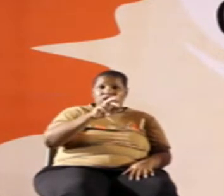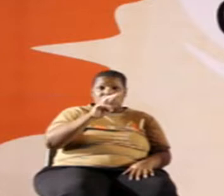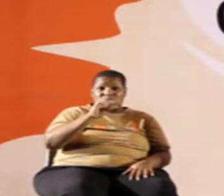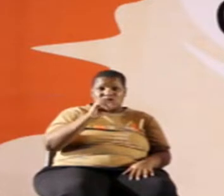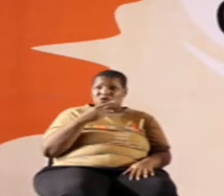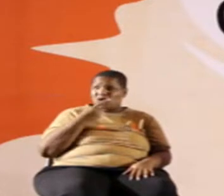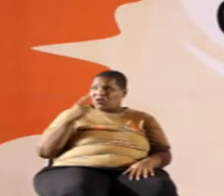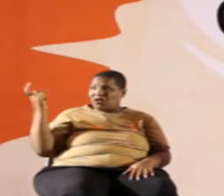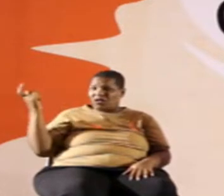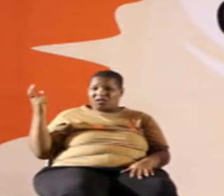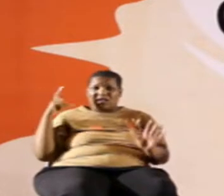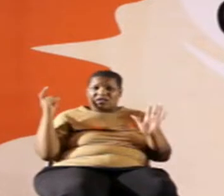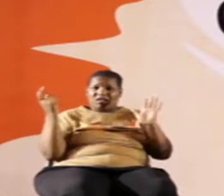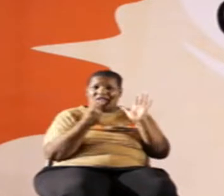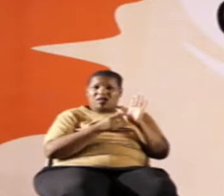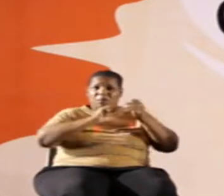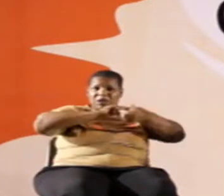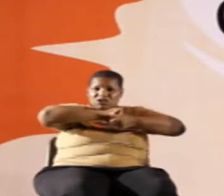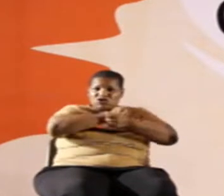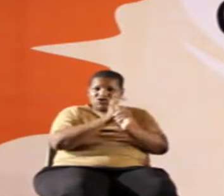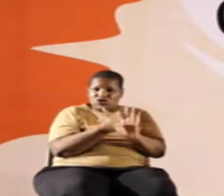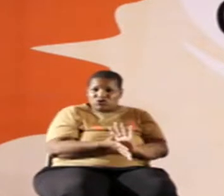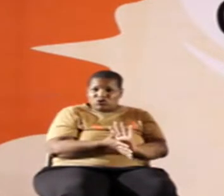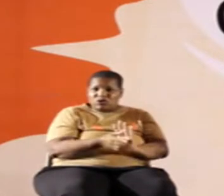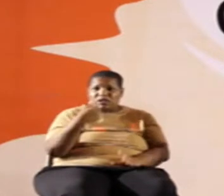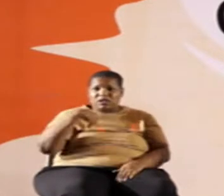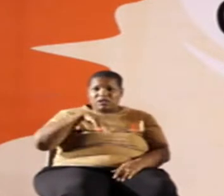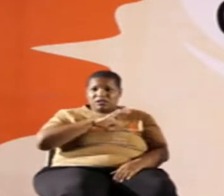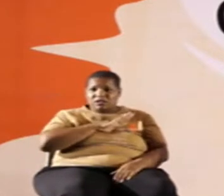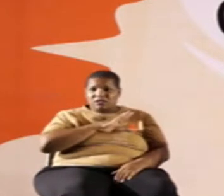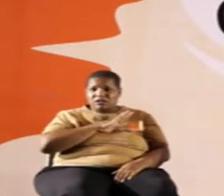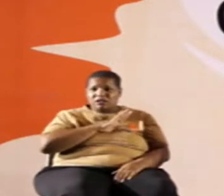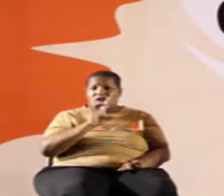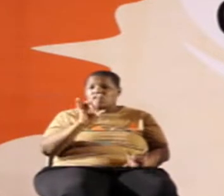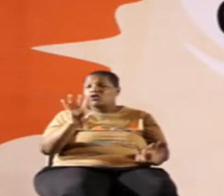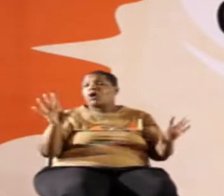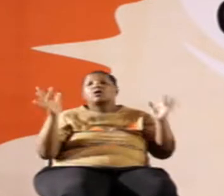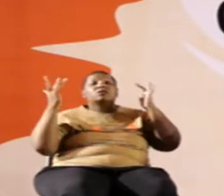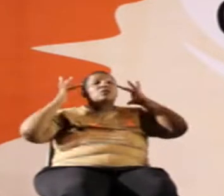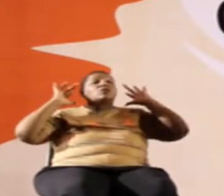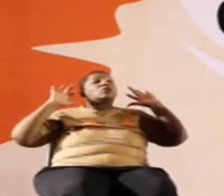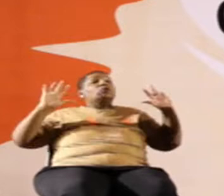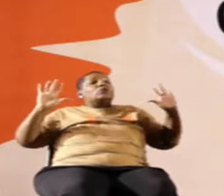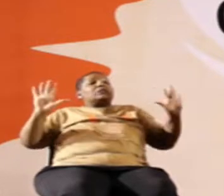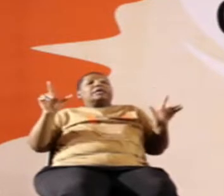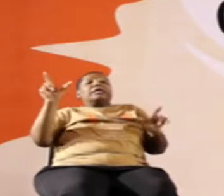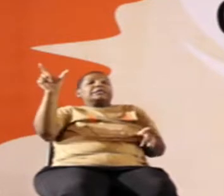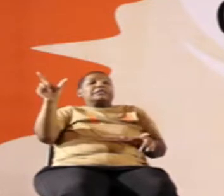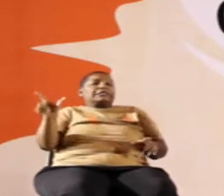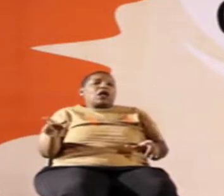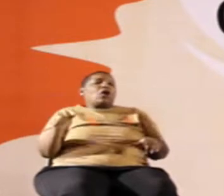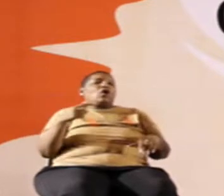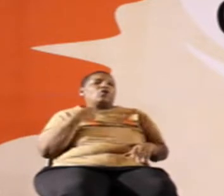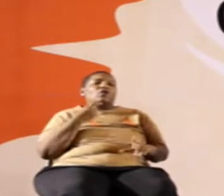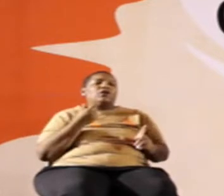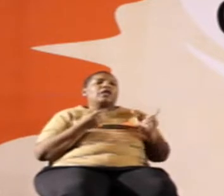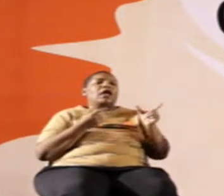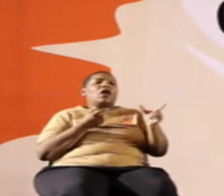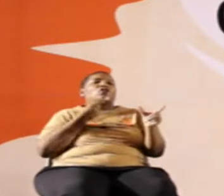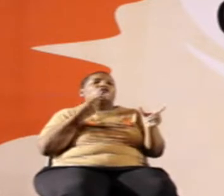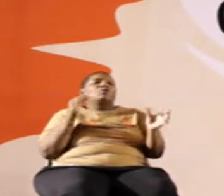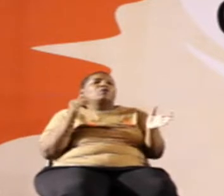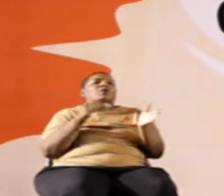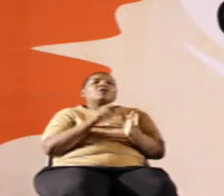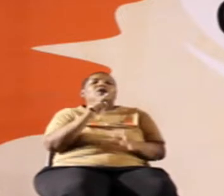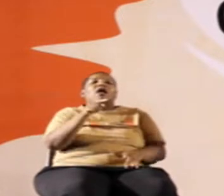última palavra para descrever a gente? É só isso. Eu não sei o que está lá. Eu não vou dar a última palavra, porque